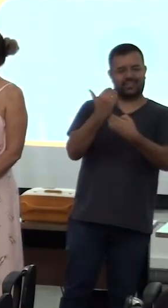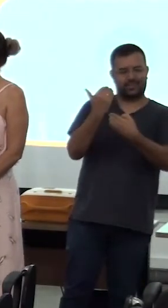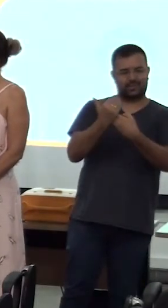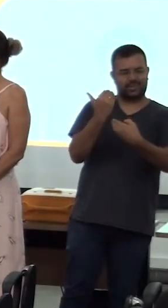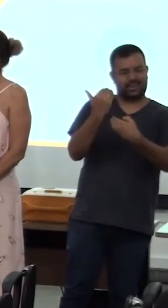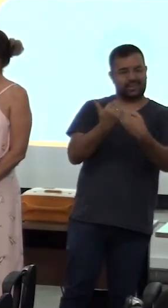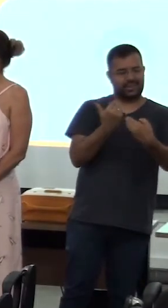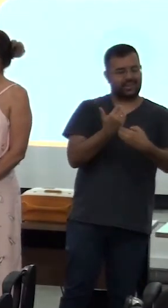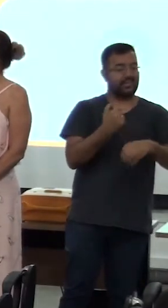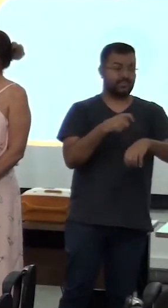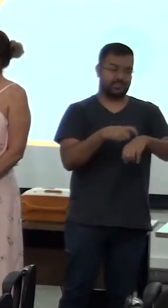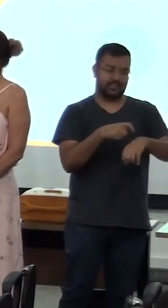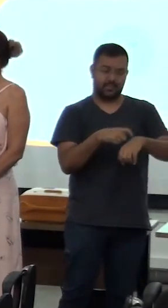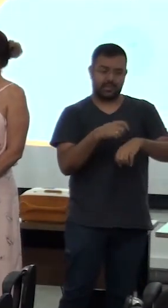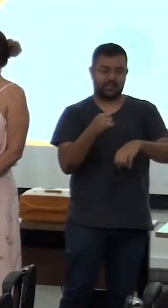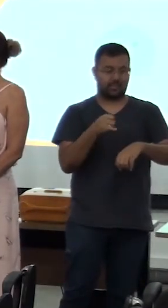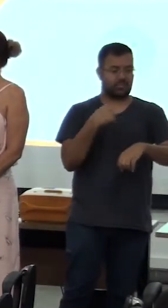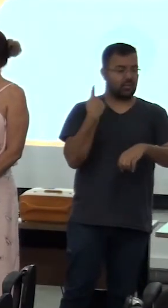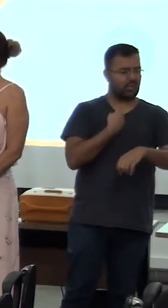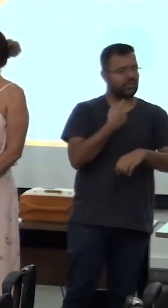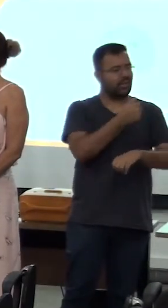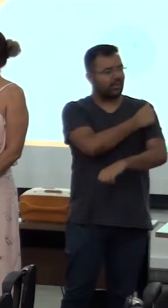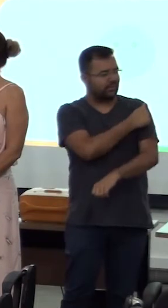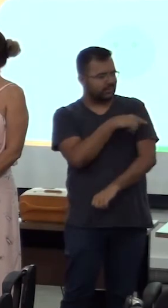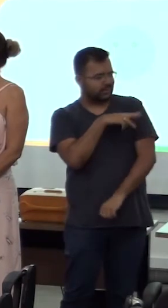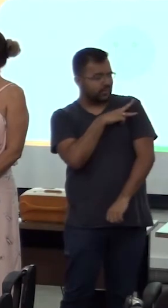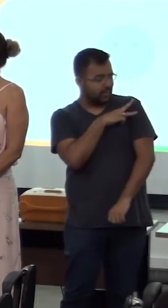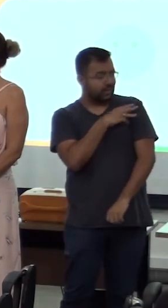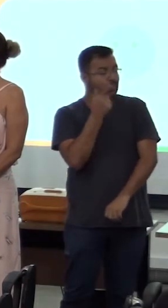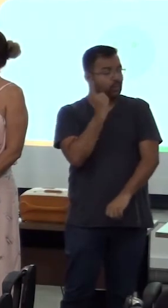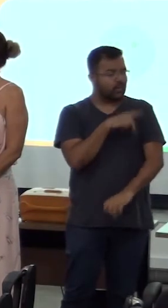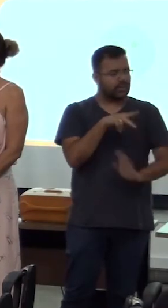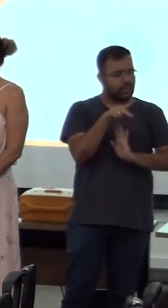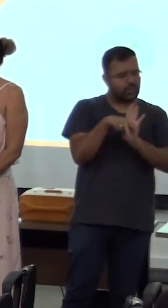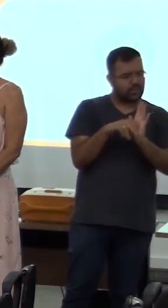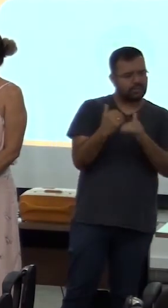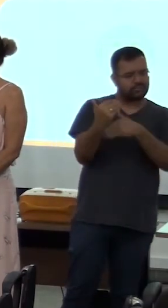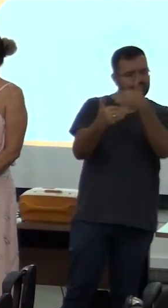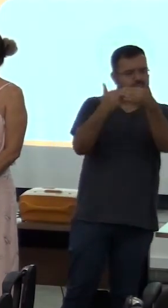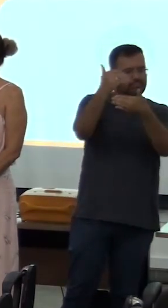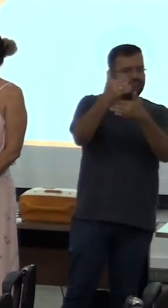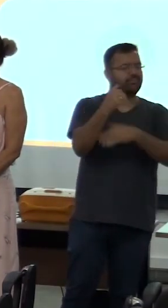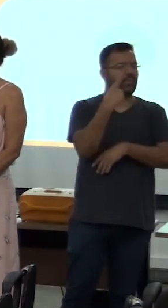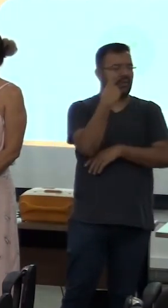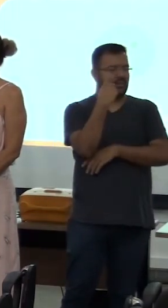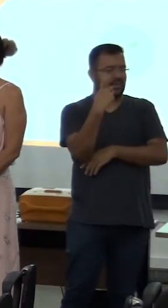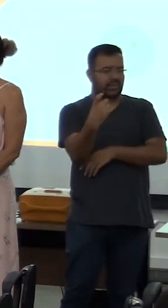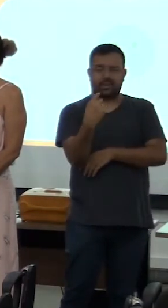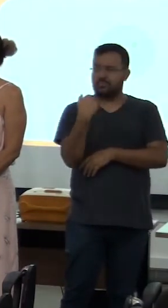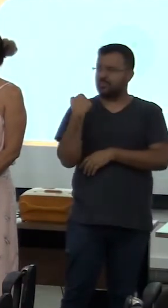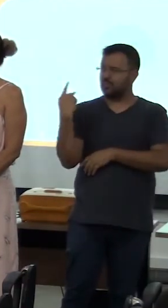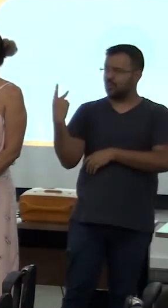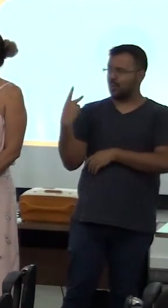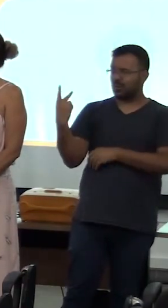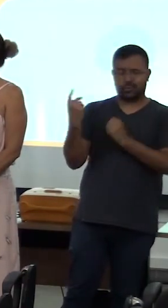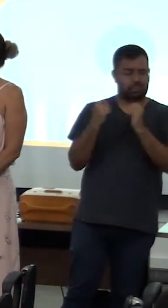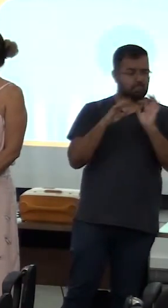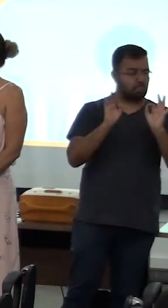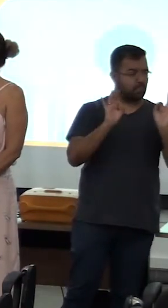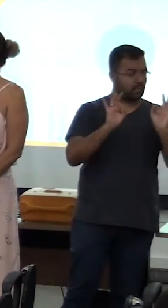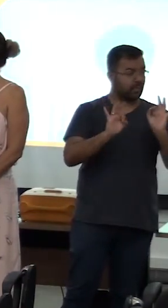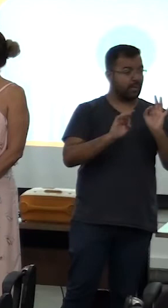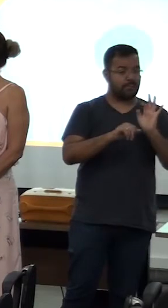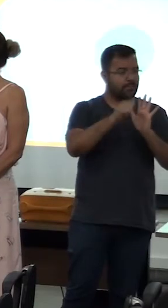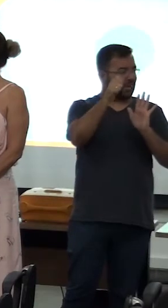E a chance da gente, do ensino médio, ter essa chance de desenvolver um projeto que é muito interessante também. Eu e o Gil Lucas não tinha muito contato com um tipo